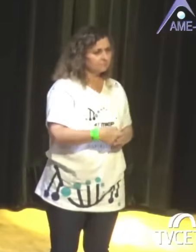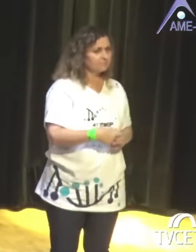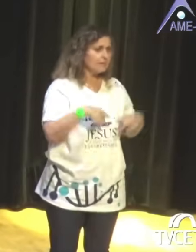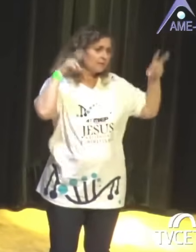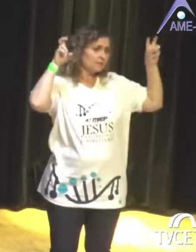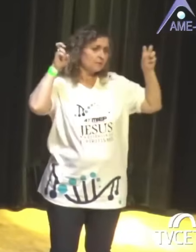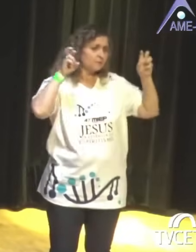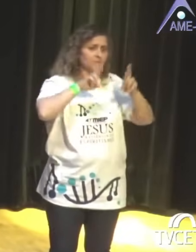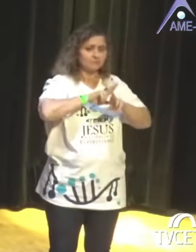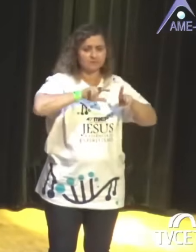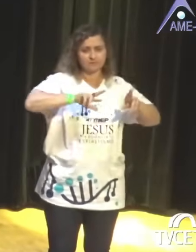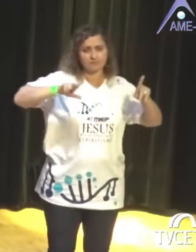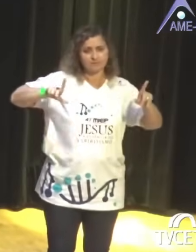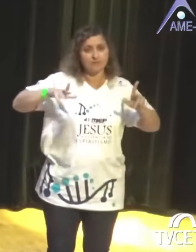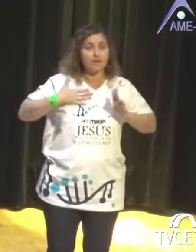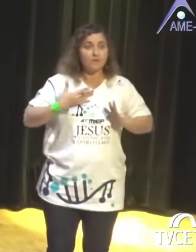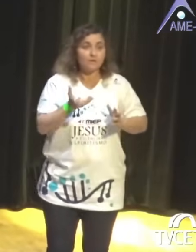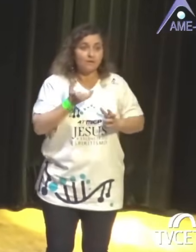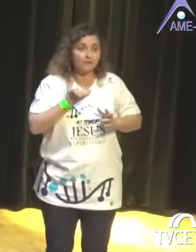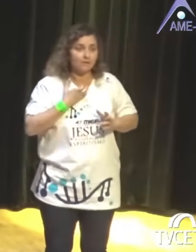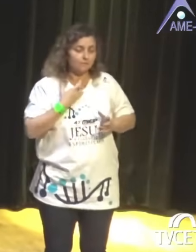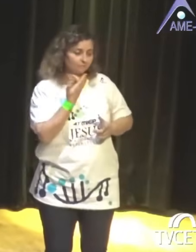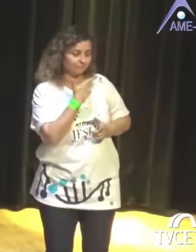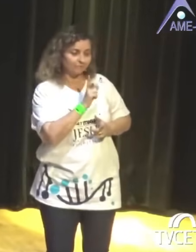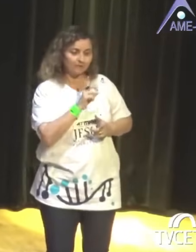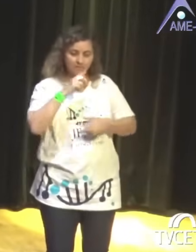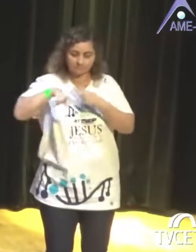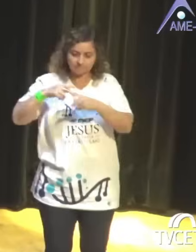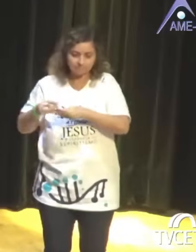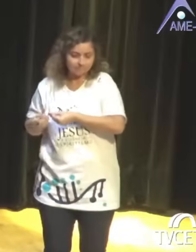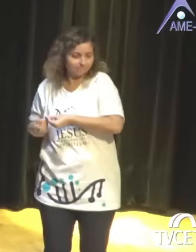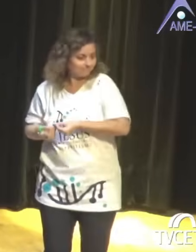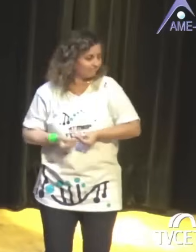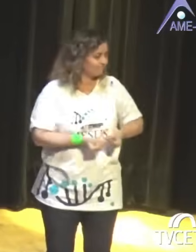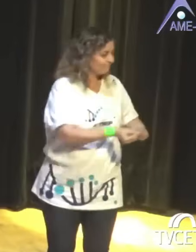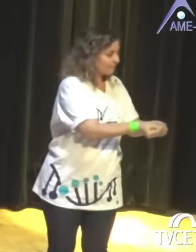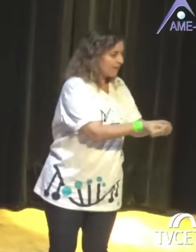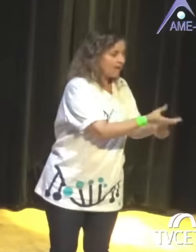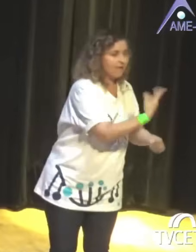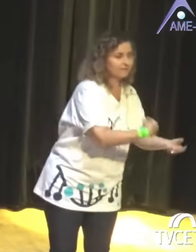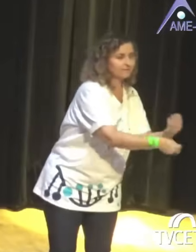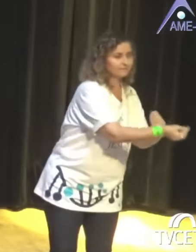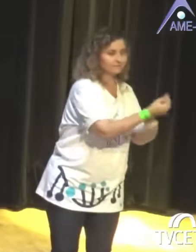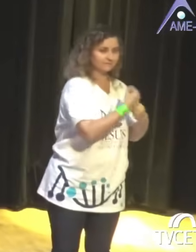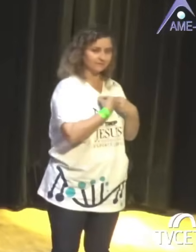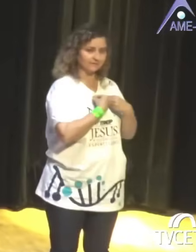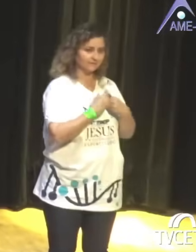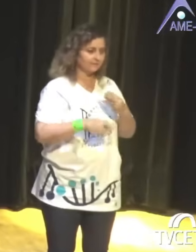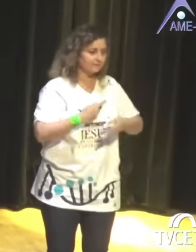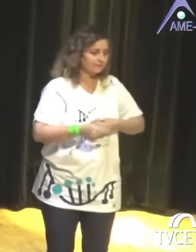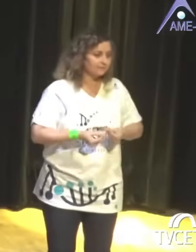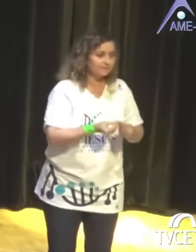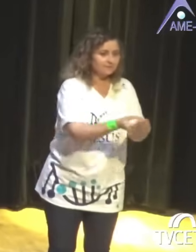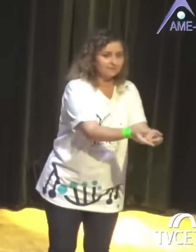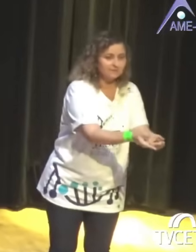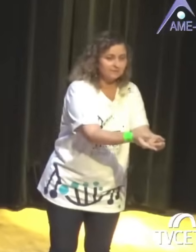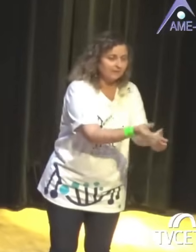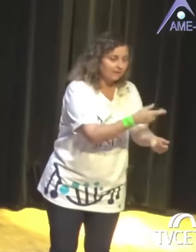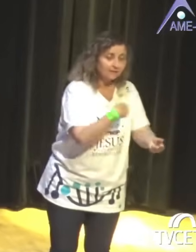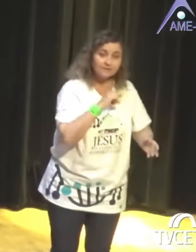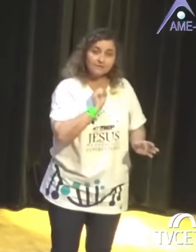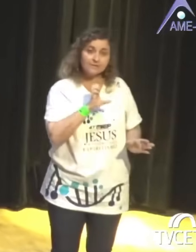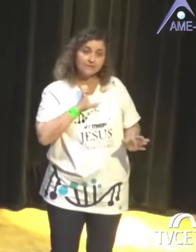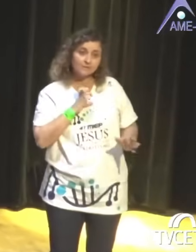presente oh demeter Toma um presente aqui agora assim dava para mandar uma chuvinha